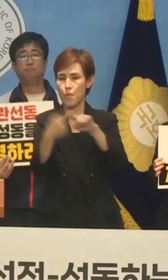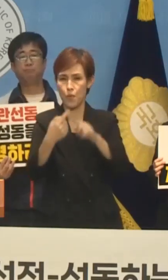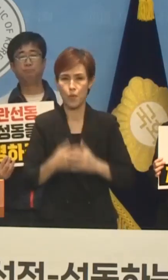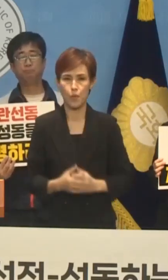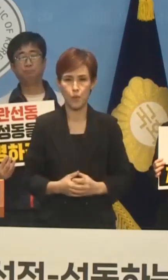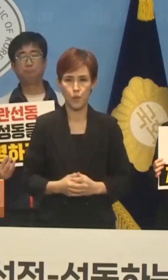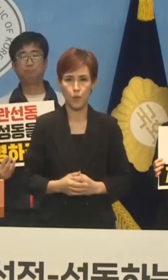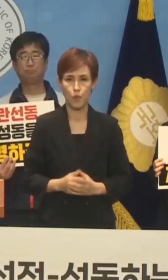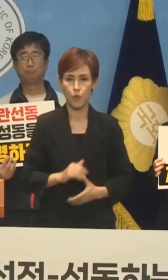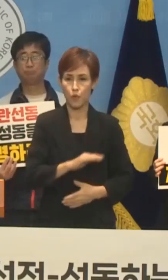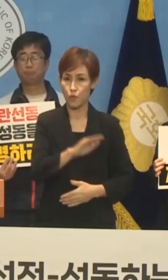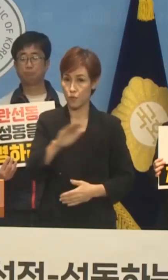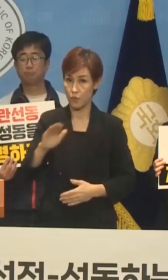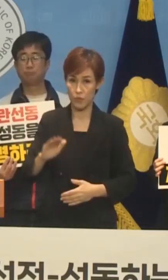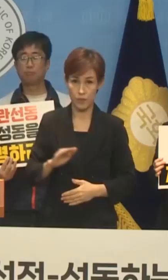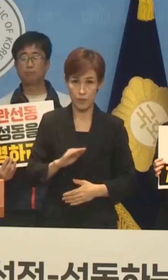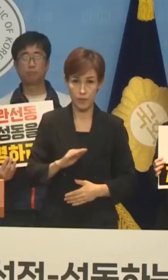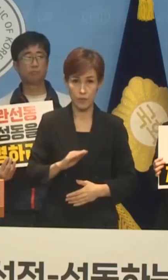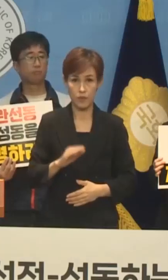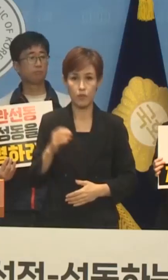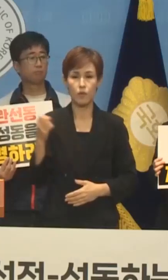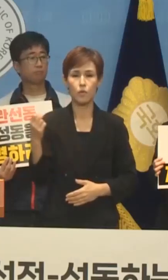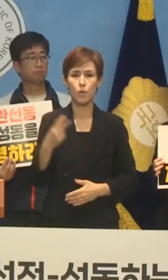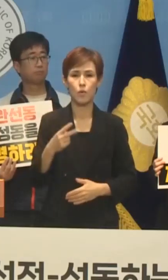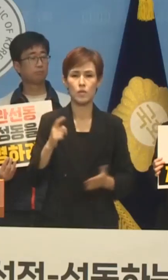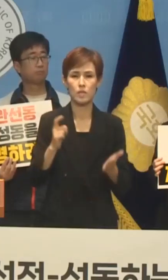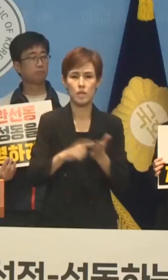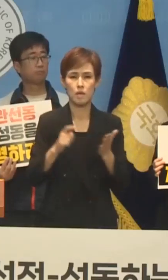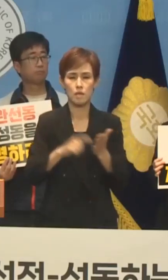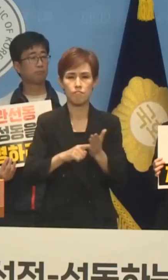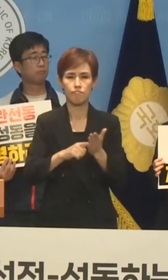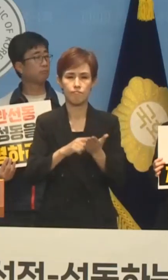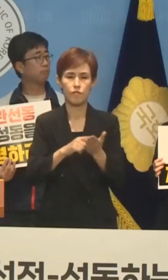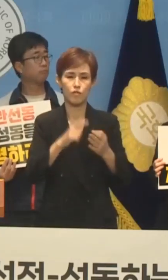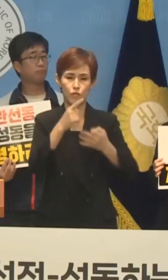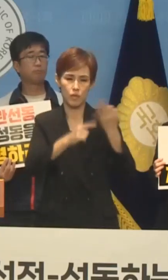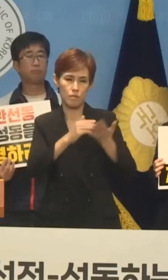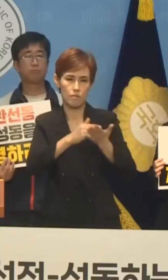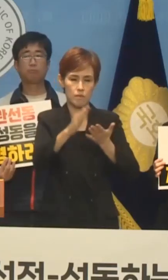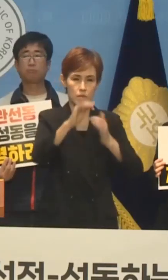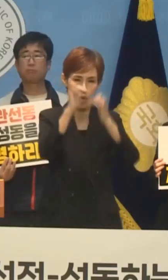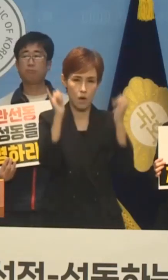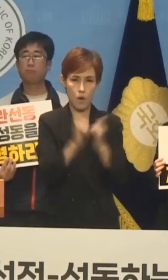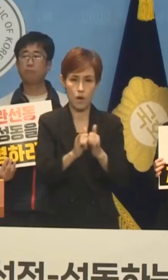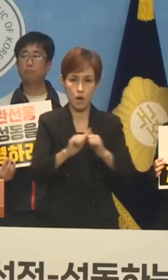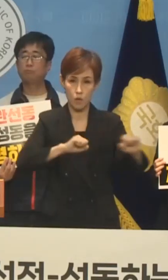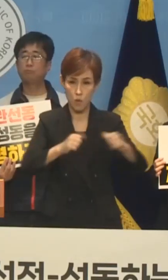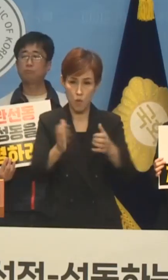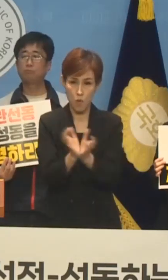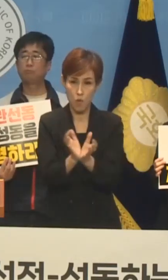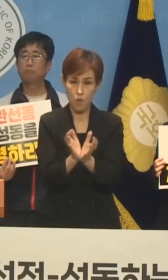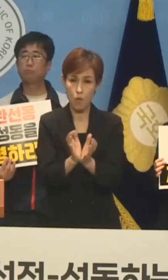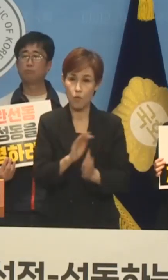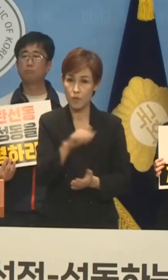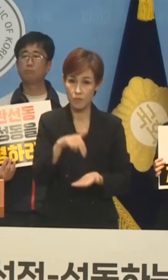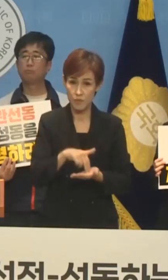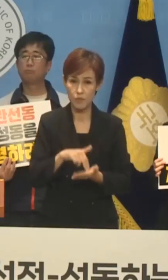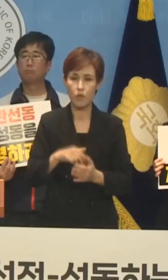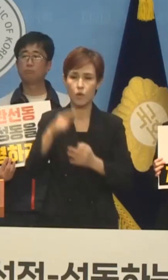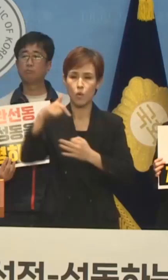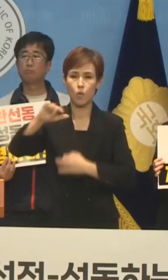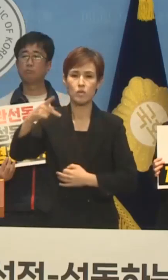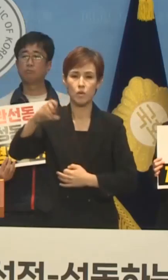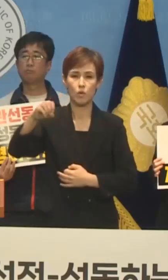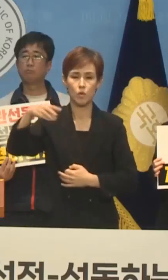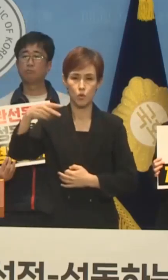퇴진 강원운동본부와 윤석열 즉각퇴진 사회대개혁 비상행동은 함께 권성동 제명과 국민의힘